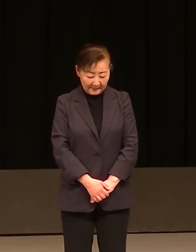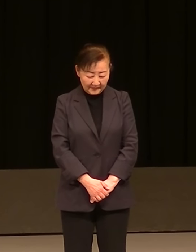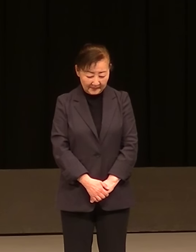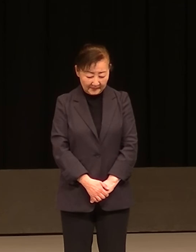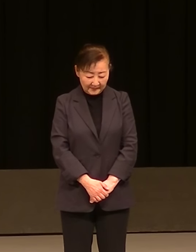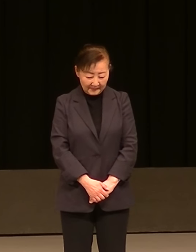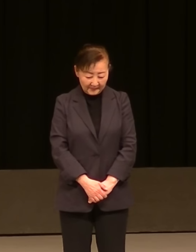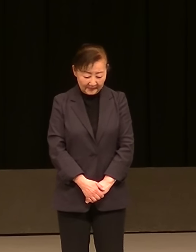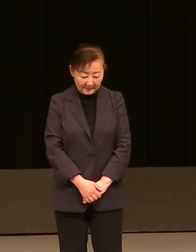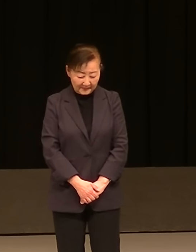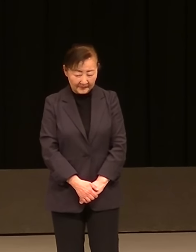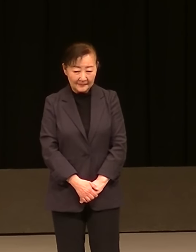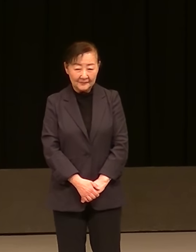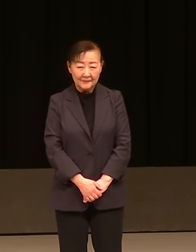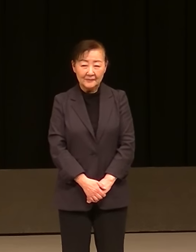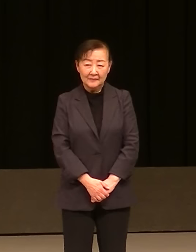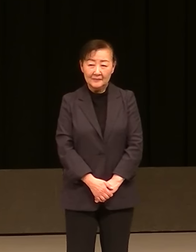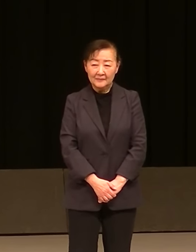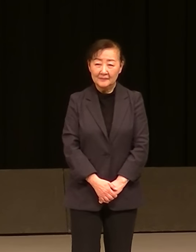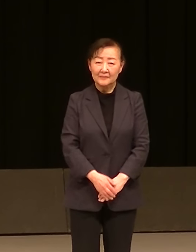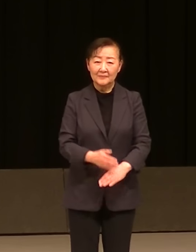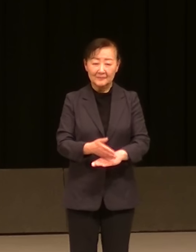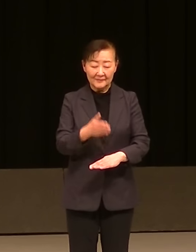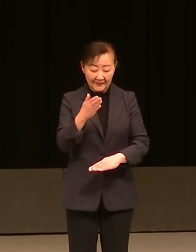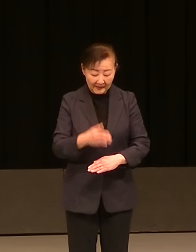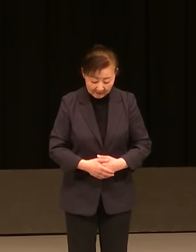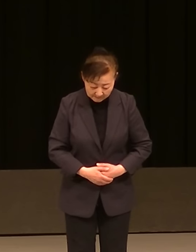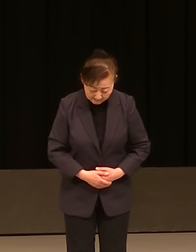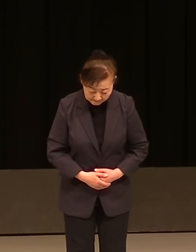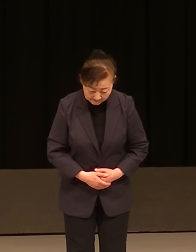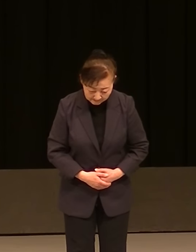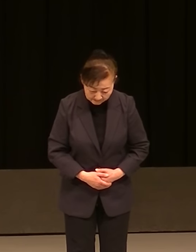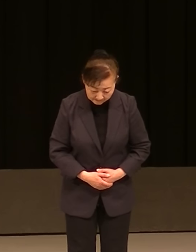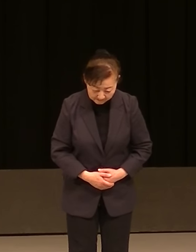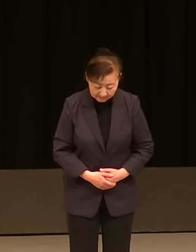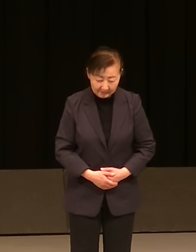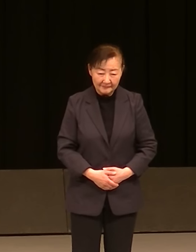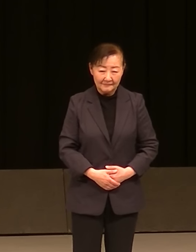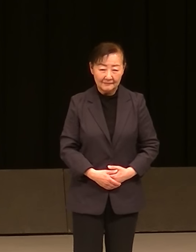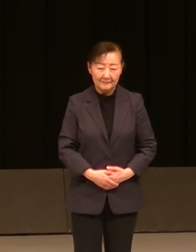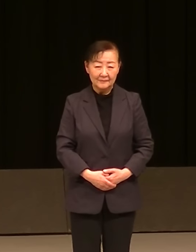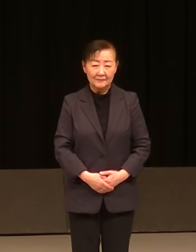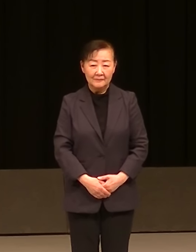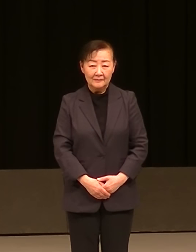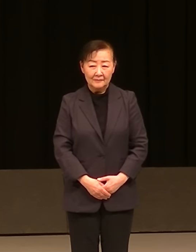で、先生本当にありがとうございました。 ありがとうございました。